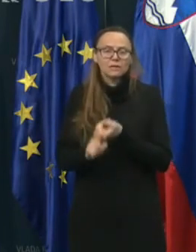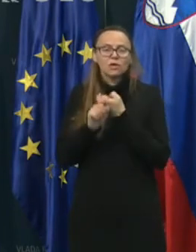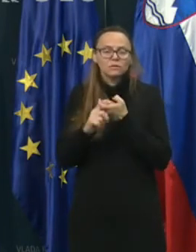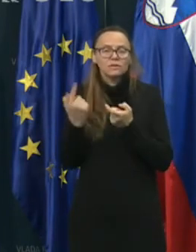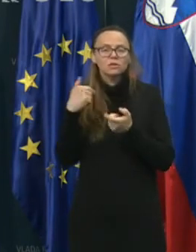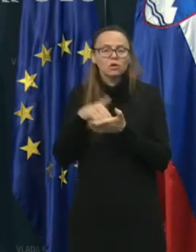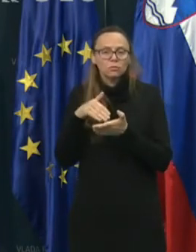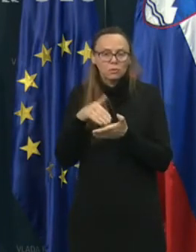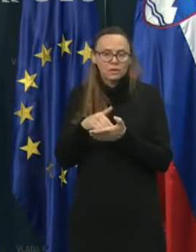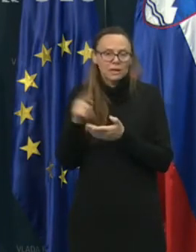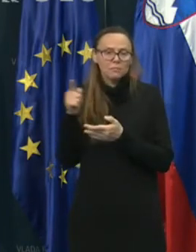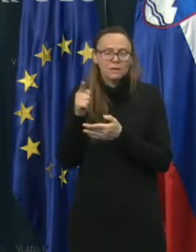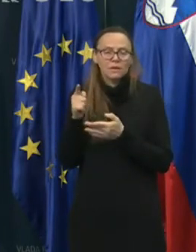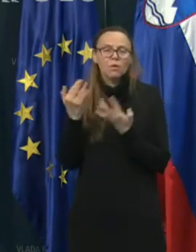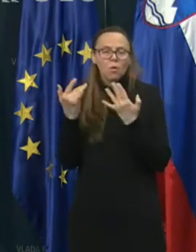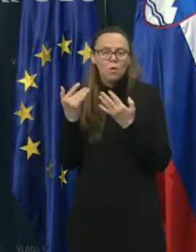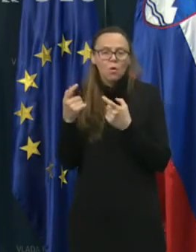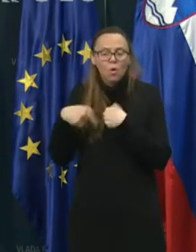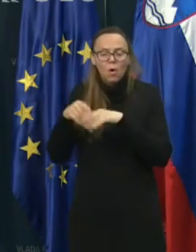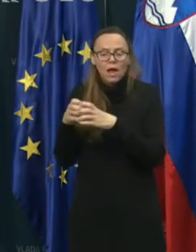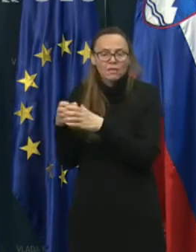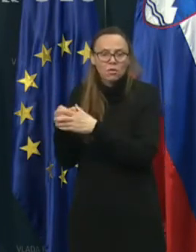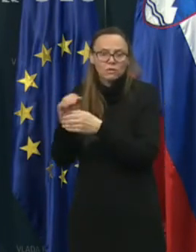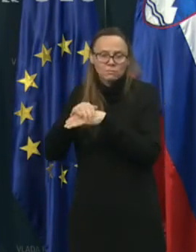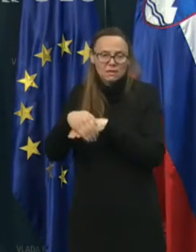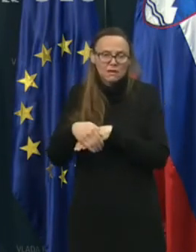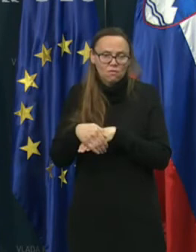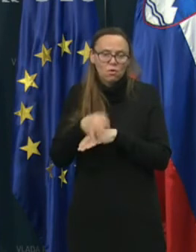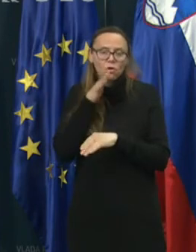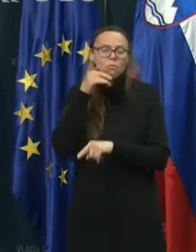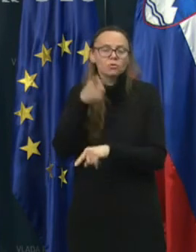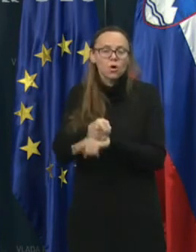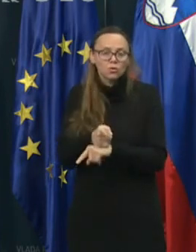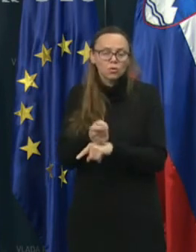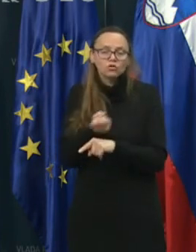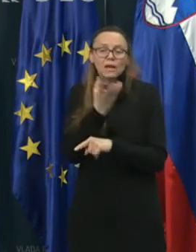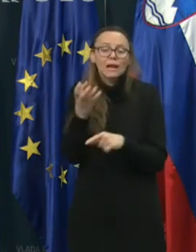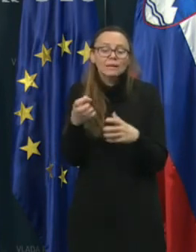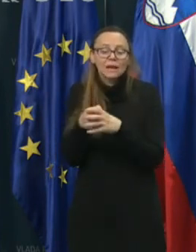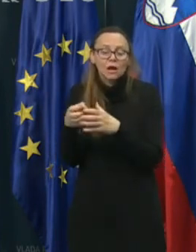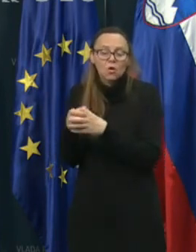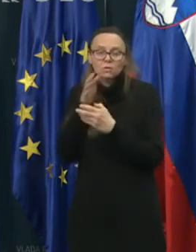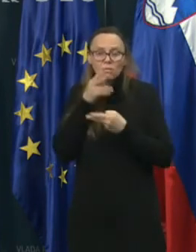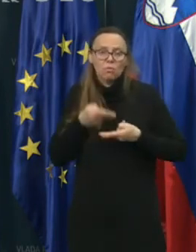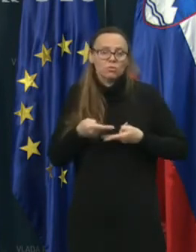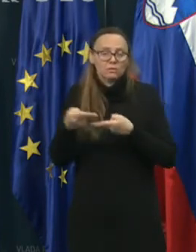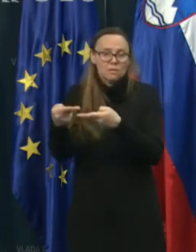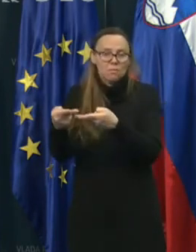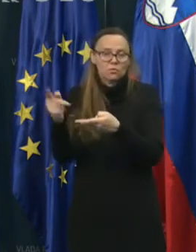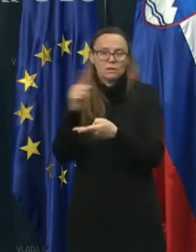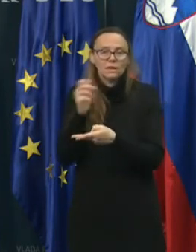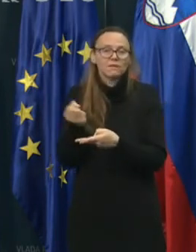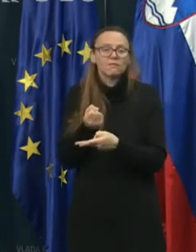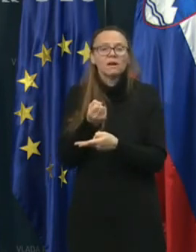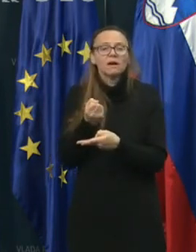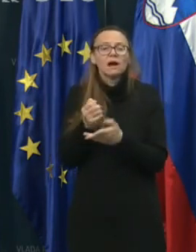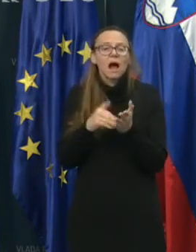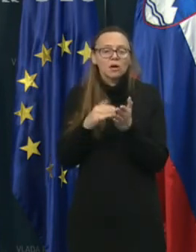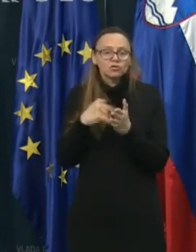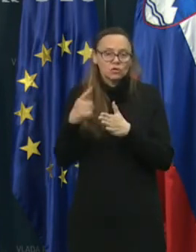in razpoložljivih enot se bodo odločali, katere enote bodo napotene in v kakšnem